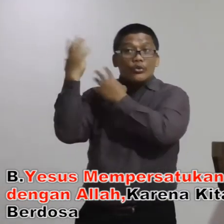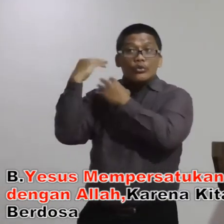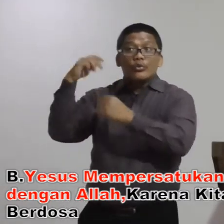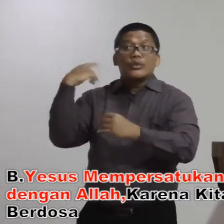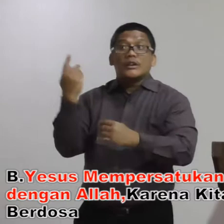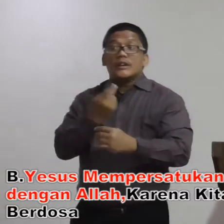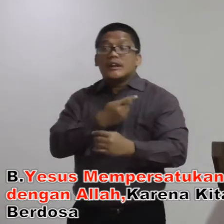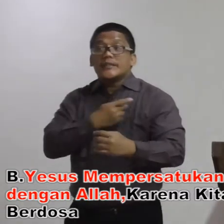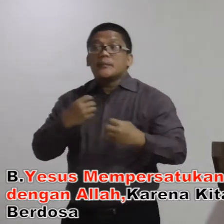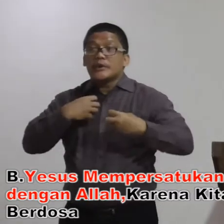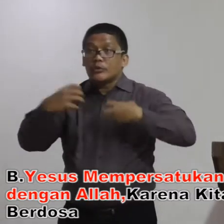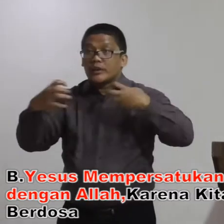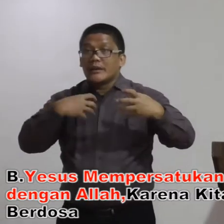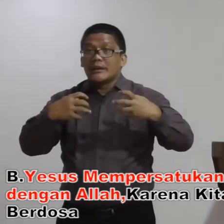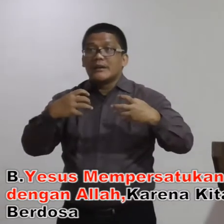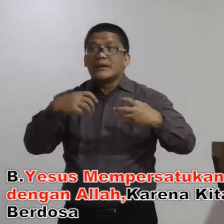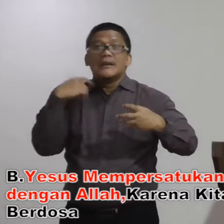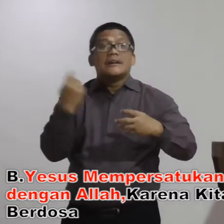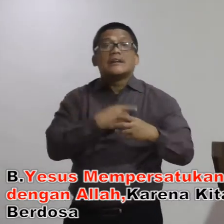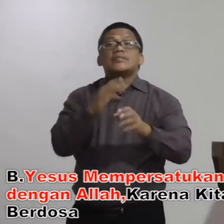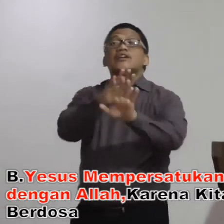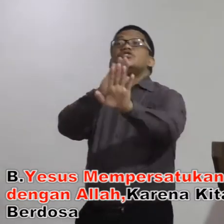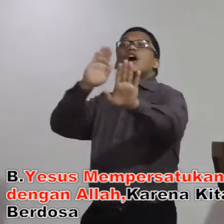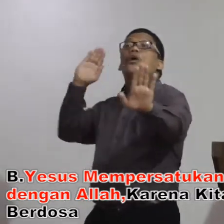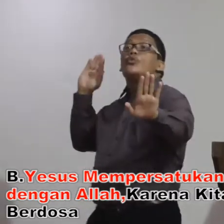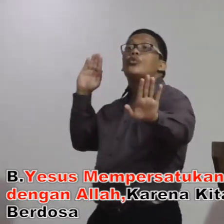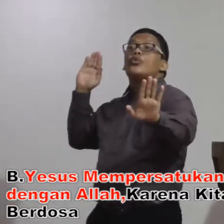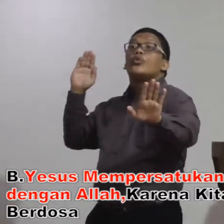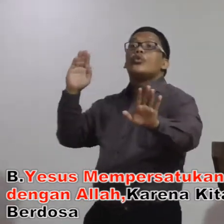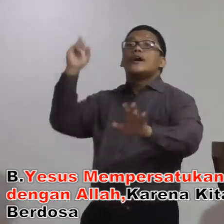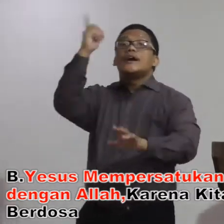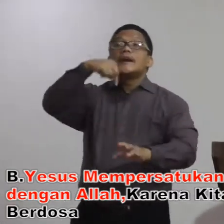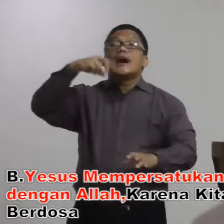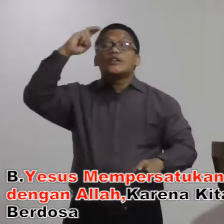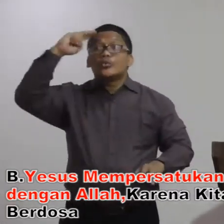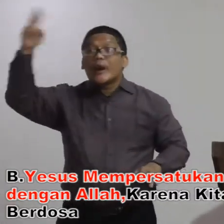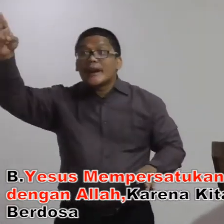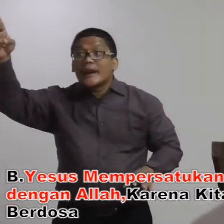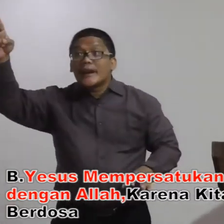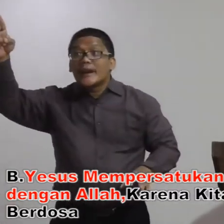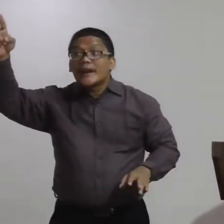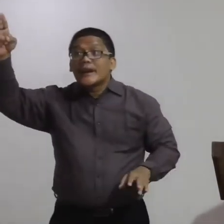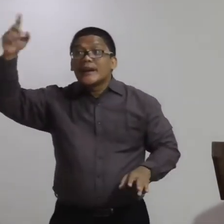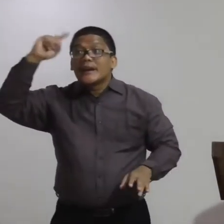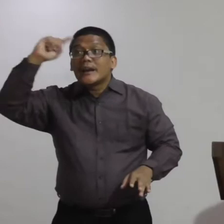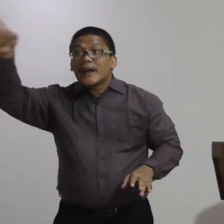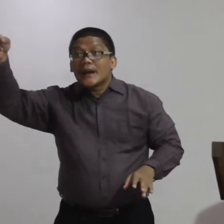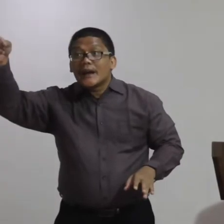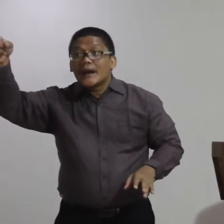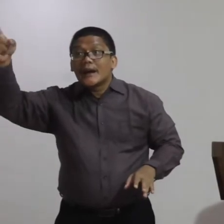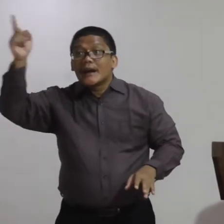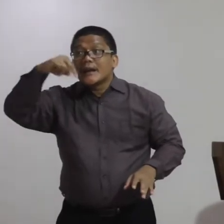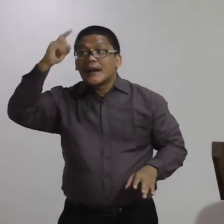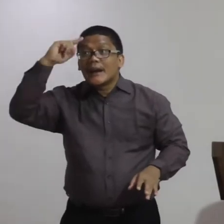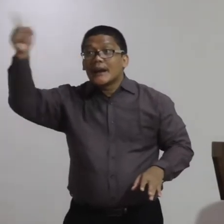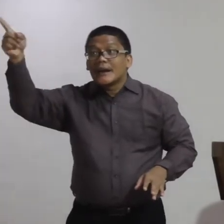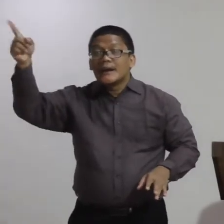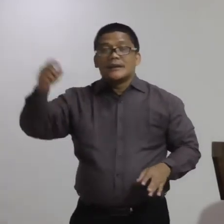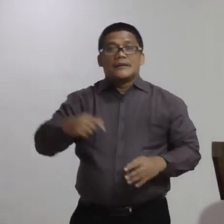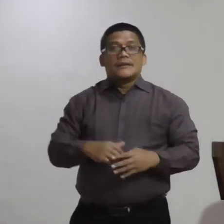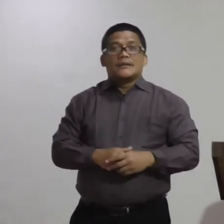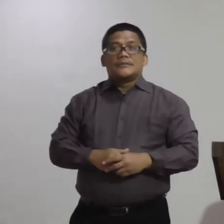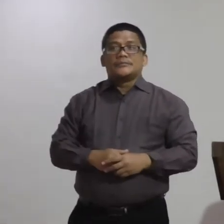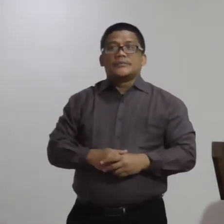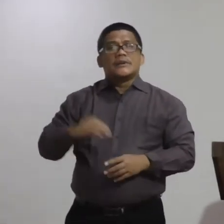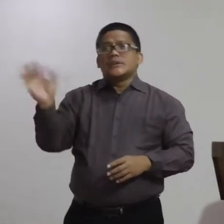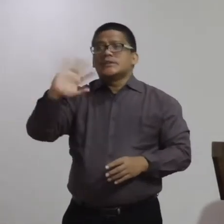dosa, ya, sejak Adam dan Hawa jatuh dalam dosa, maka terpisahlah manusia itu dari Allah. Ya,